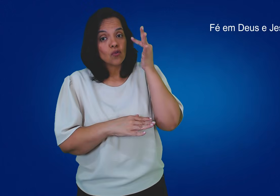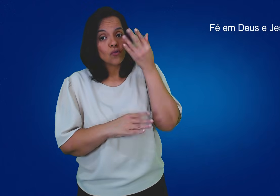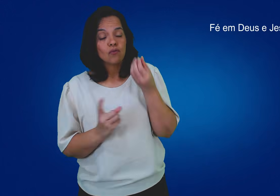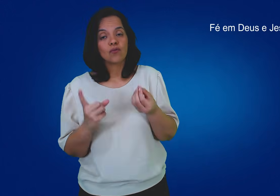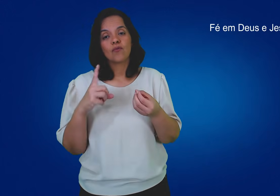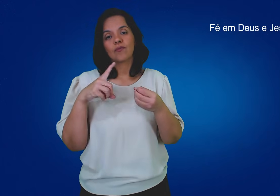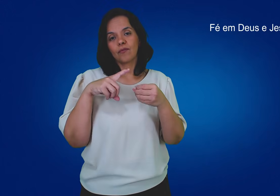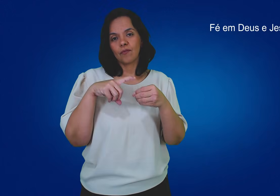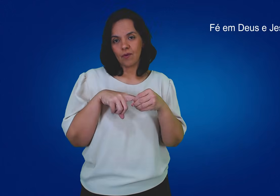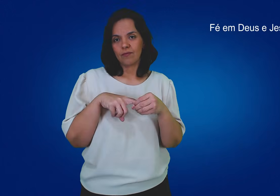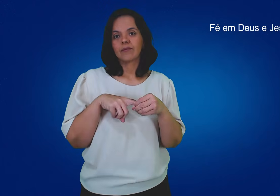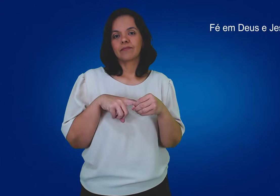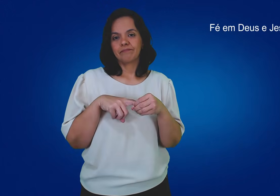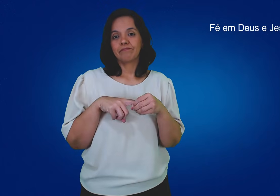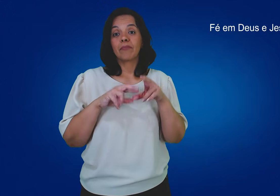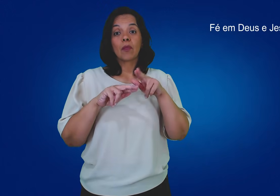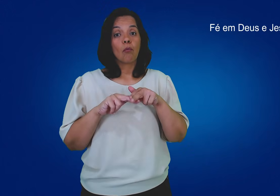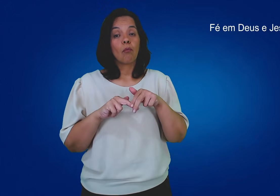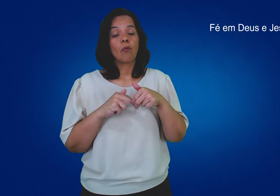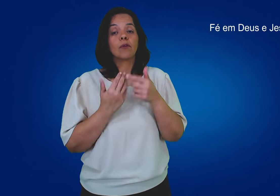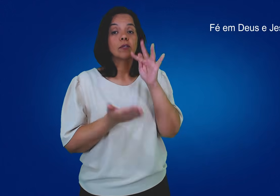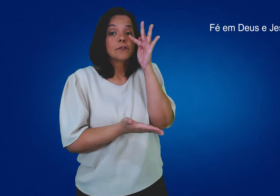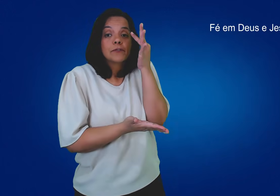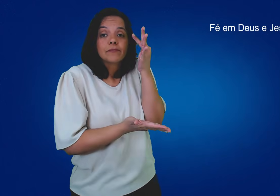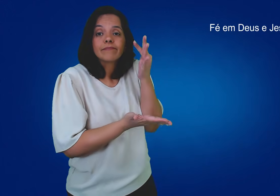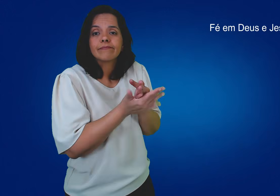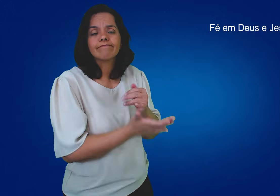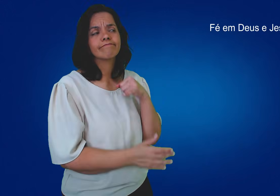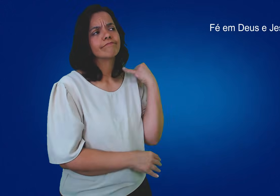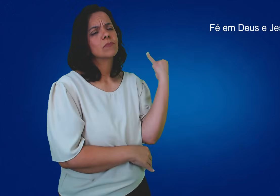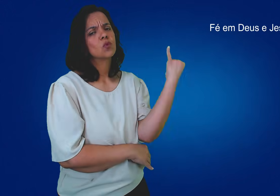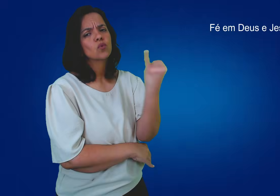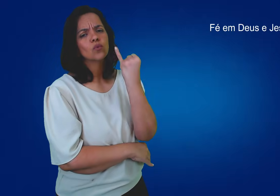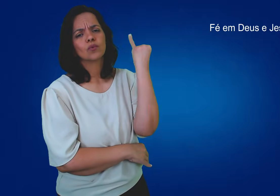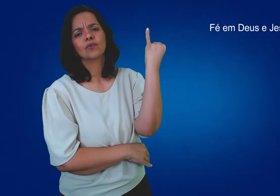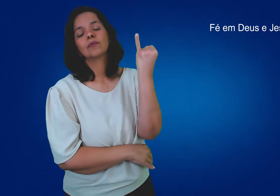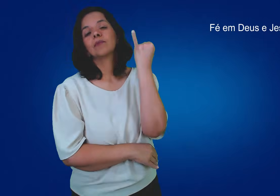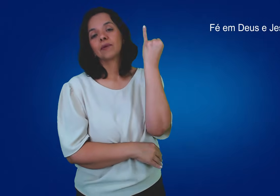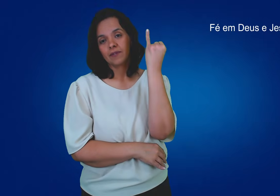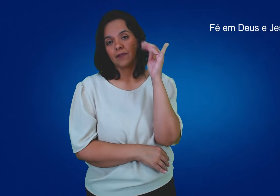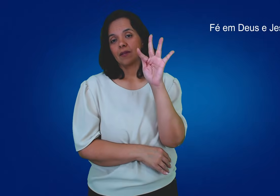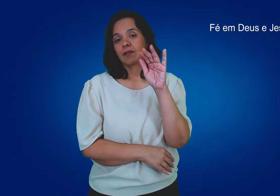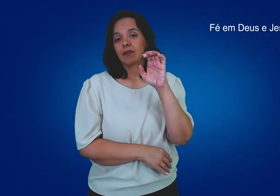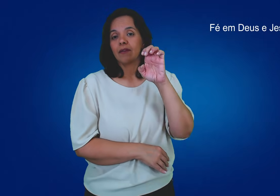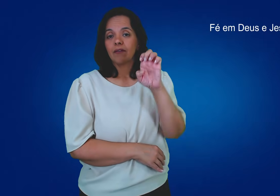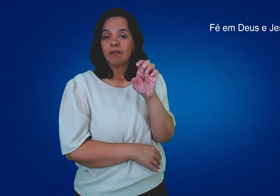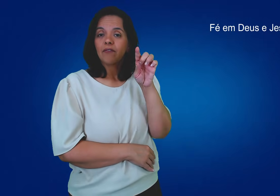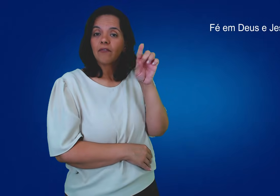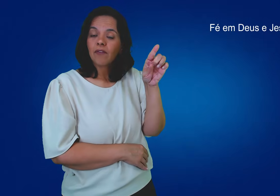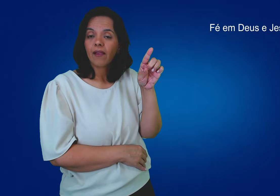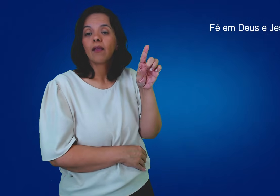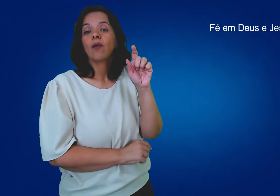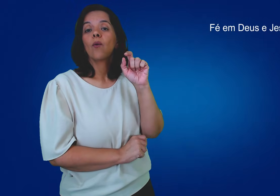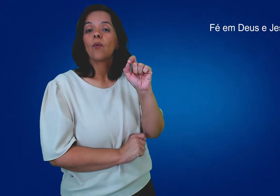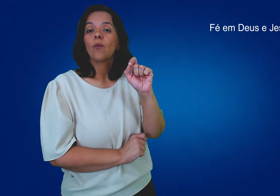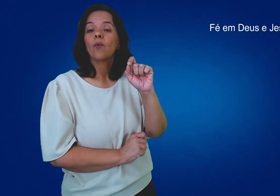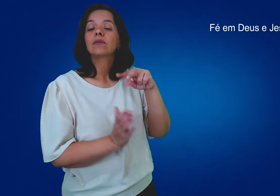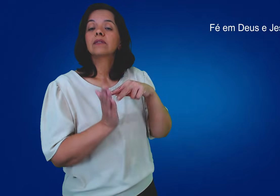e nós precisamos voltar a viver com eles. Precisamos ter fé nisso.